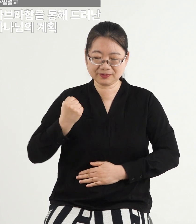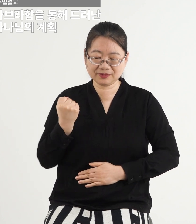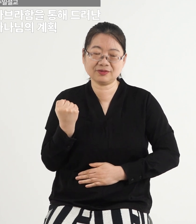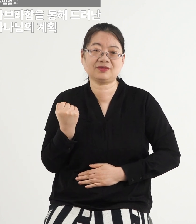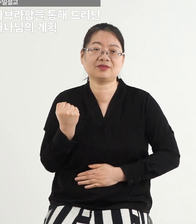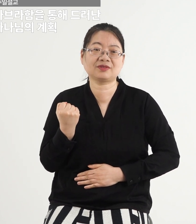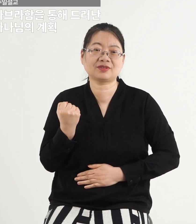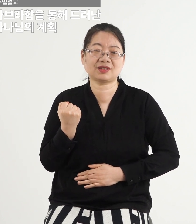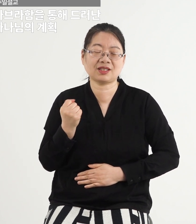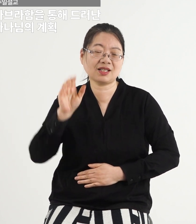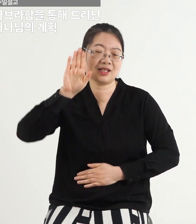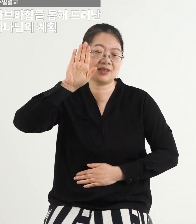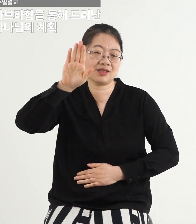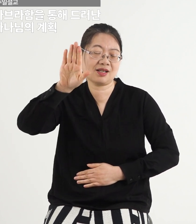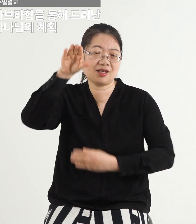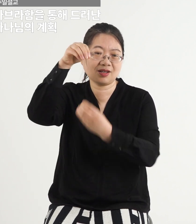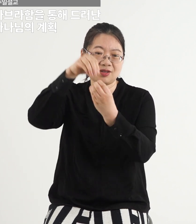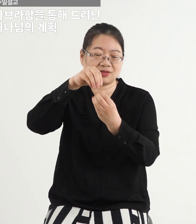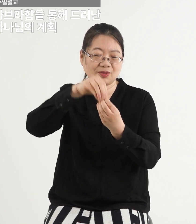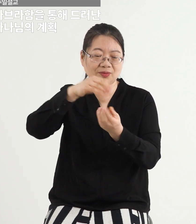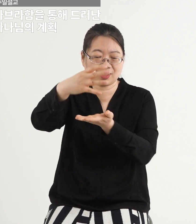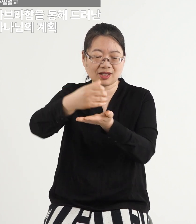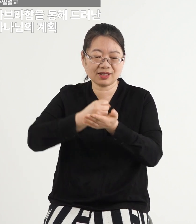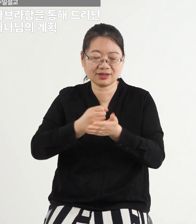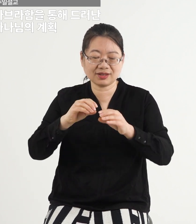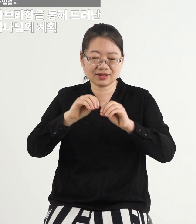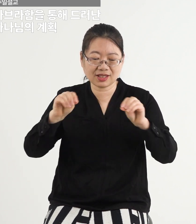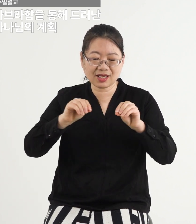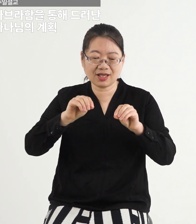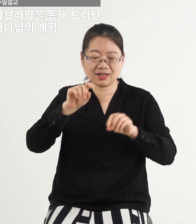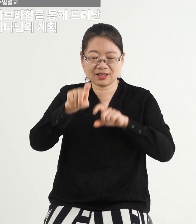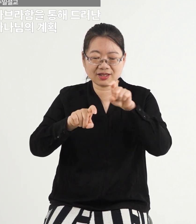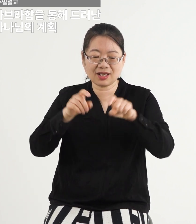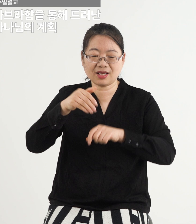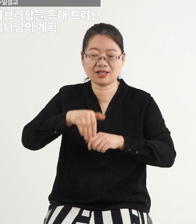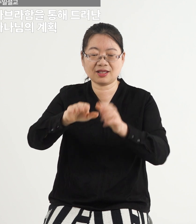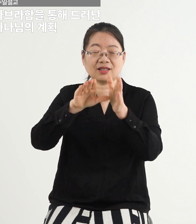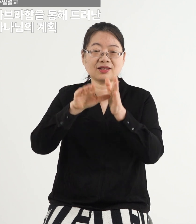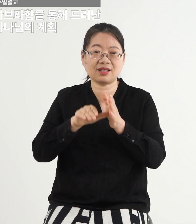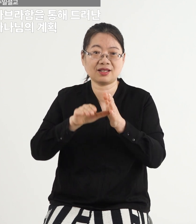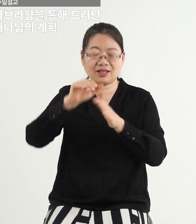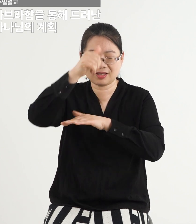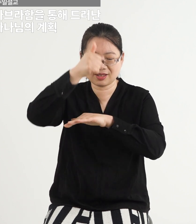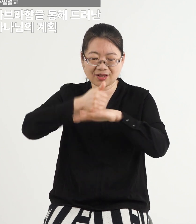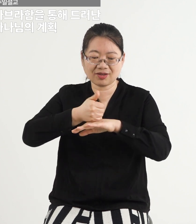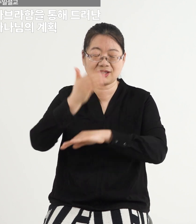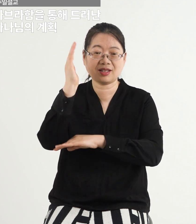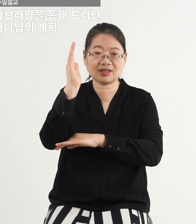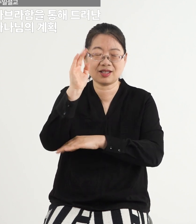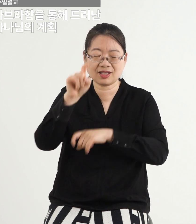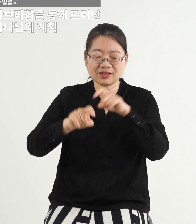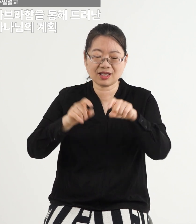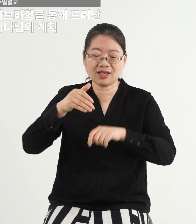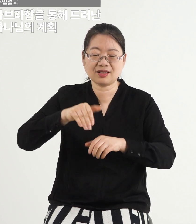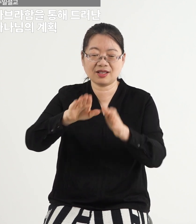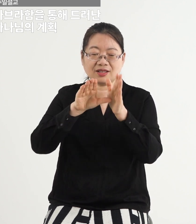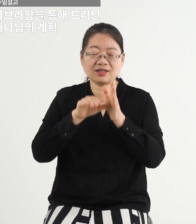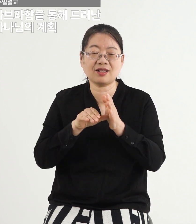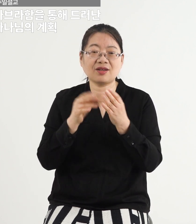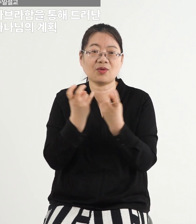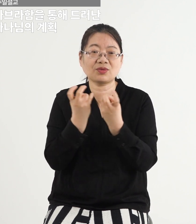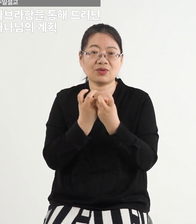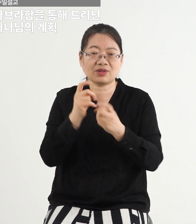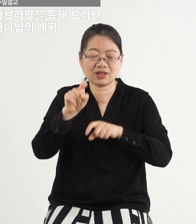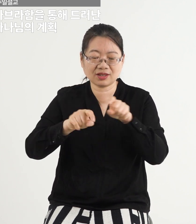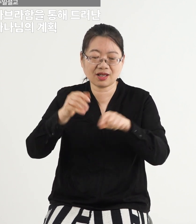순종하여 장래의 유업으로 받을 땅에 나아갈새, 이건 이제 결과론적인 얘기예요. 나아갈새, 어떻게 나갔다고